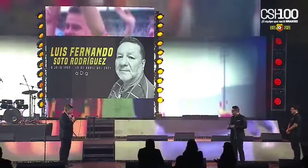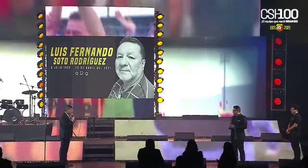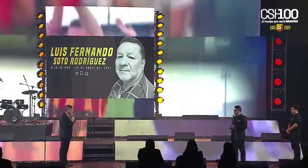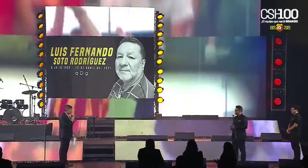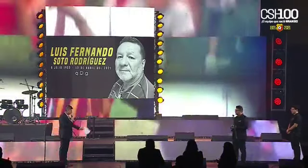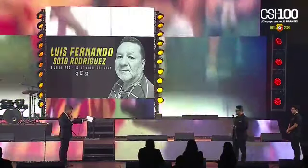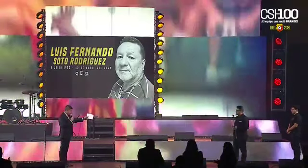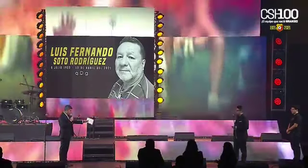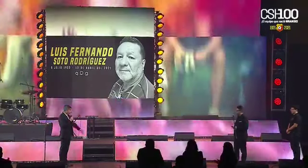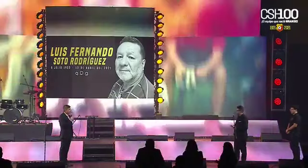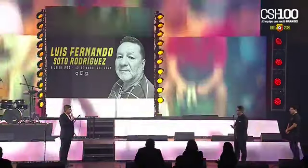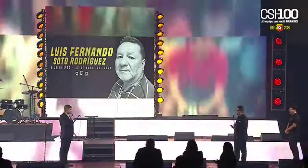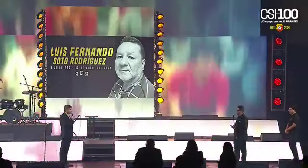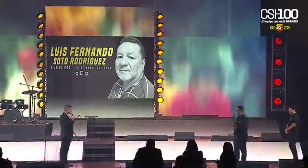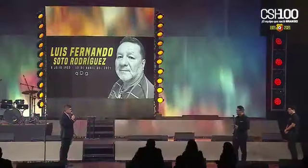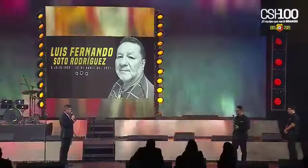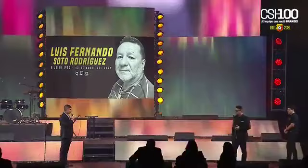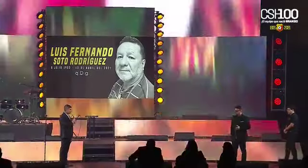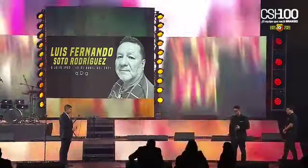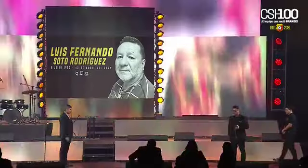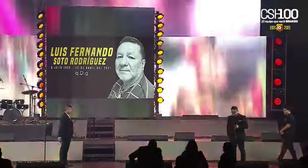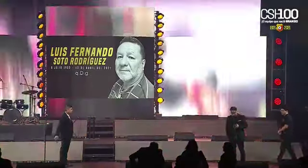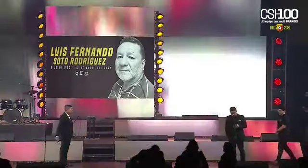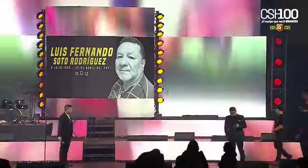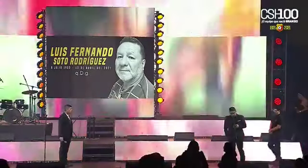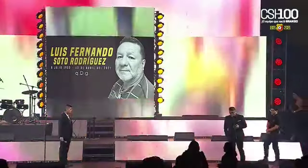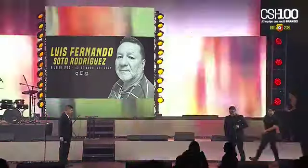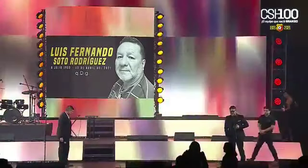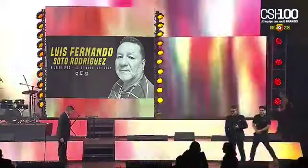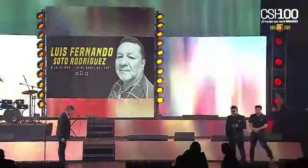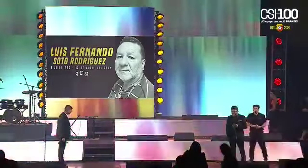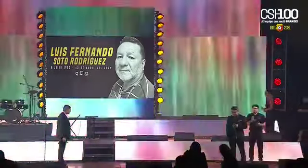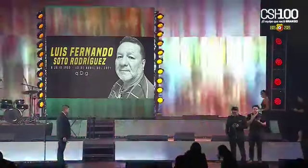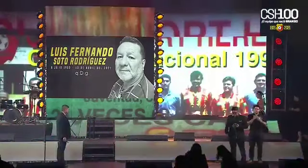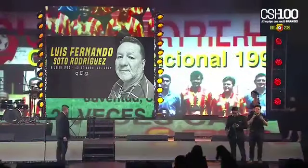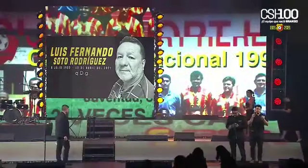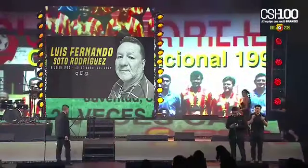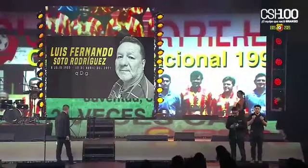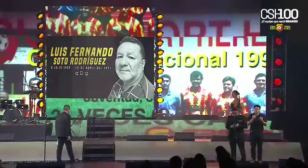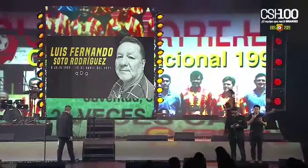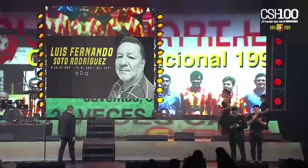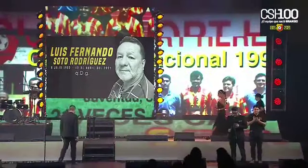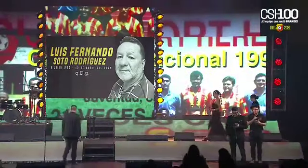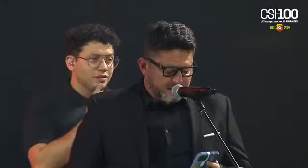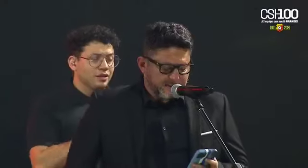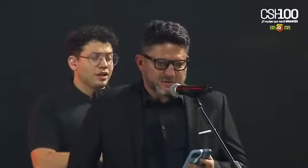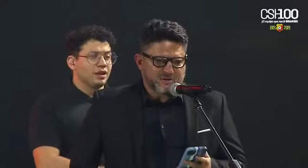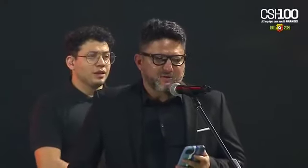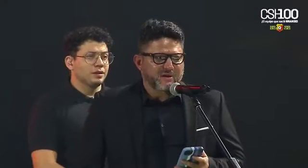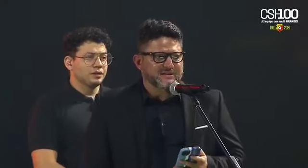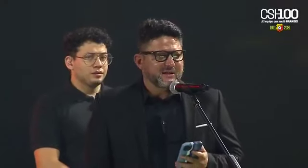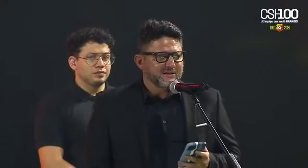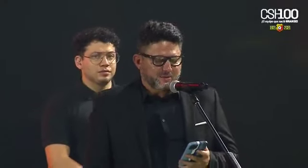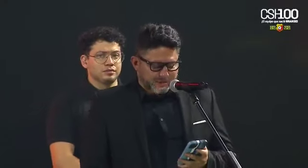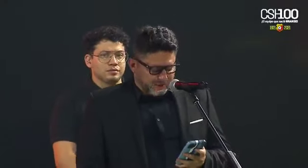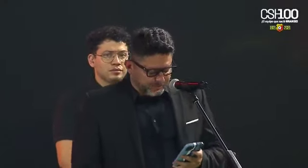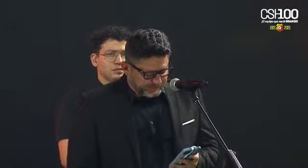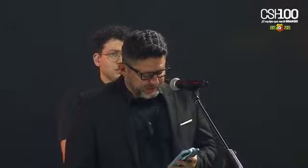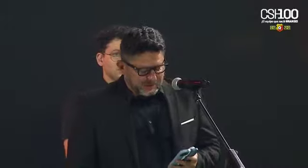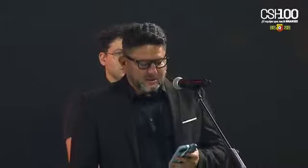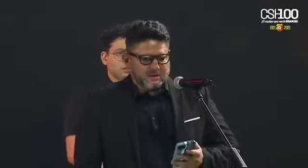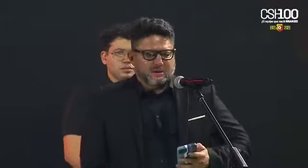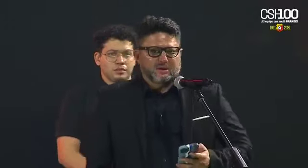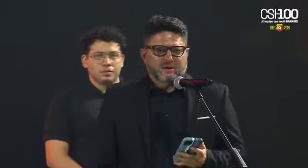bienvenido. Buenas noches. Buenas noches, muchas gracias, de verdad. No ha sido fácil esto,